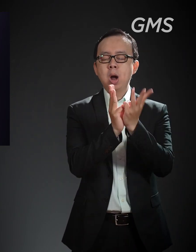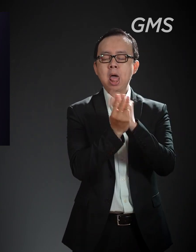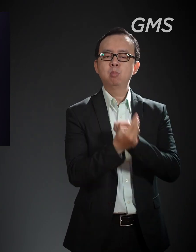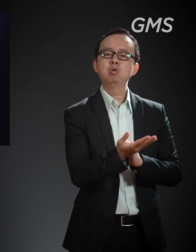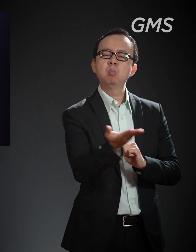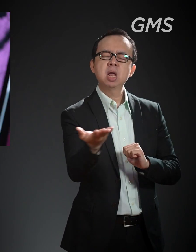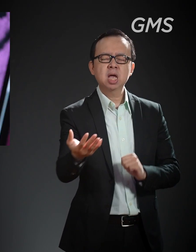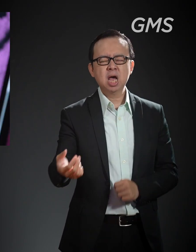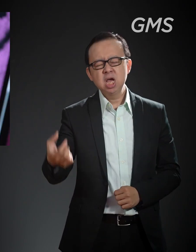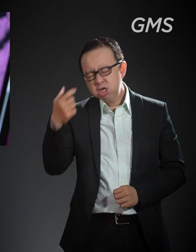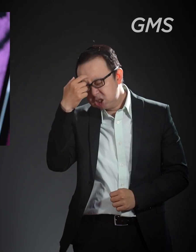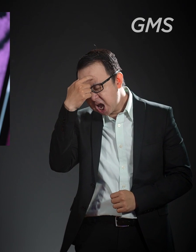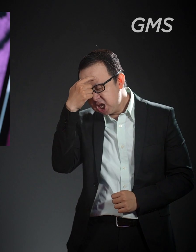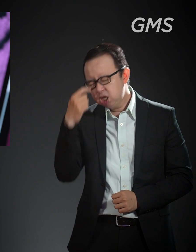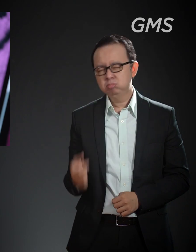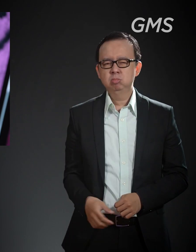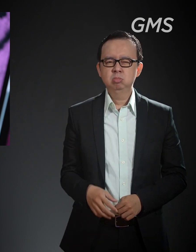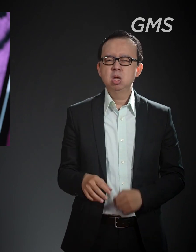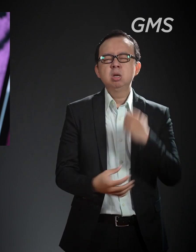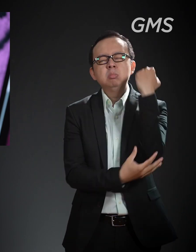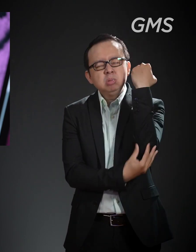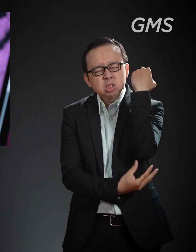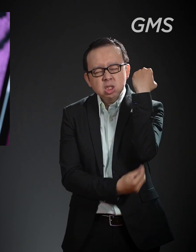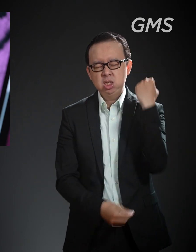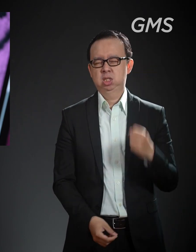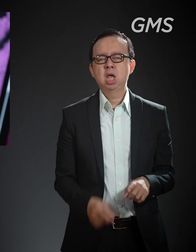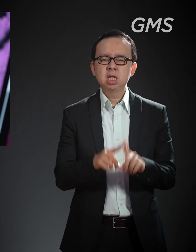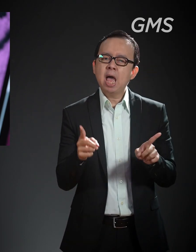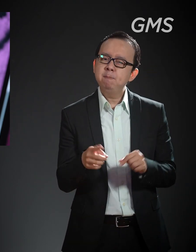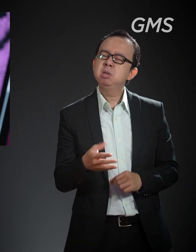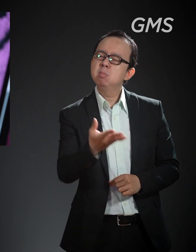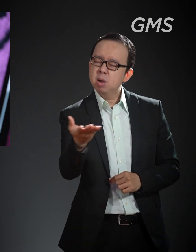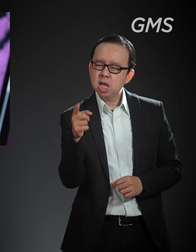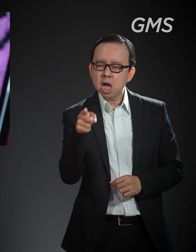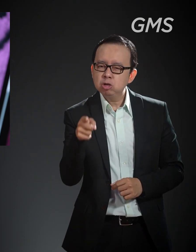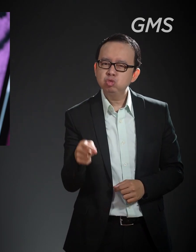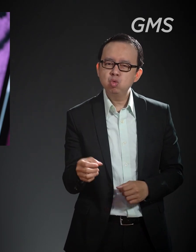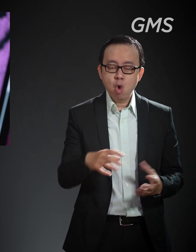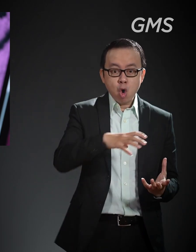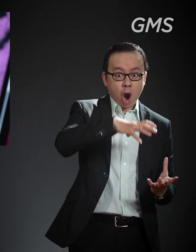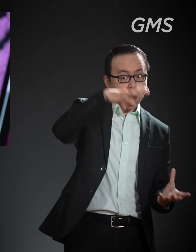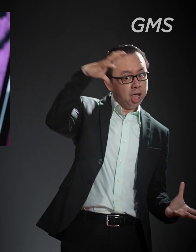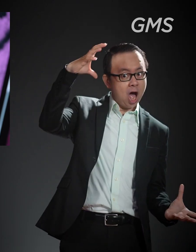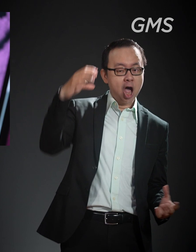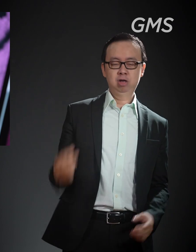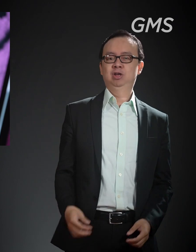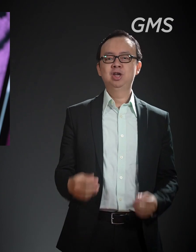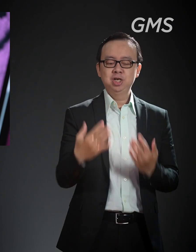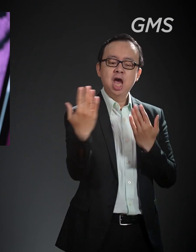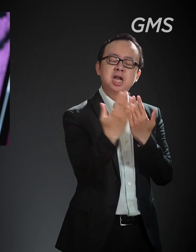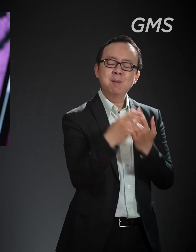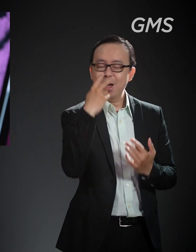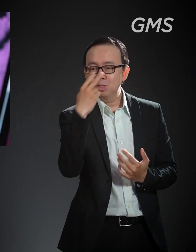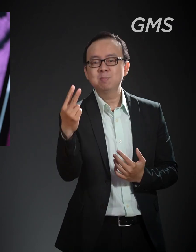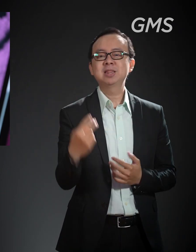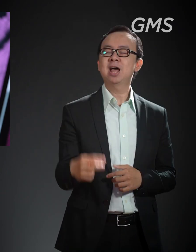juga tidak punya, tetapi mereka ternyata kaya di mata Allah. Nah, Paulus sedang